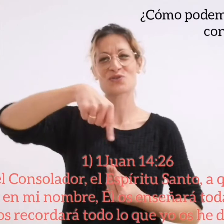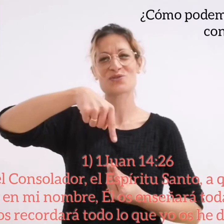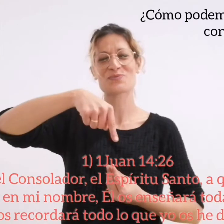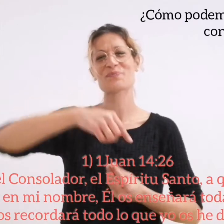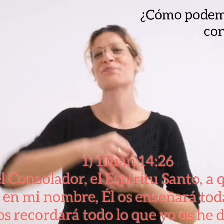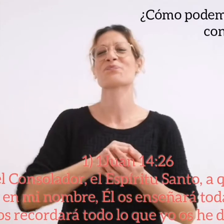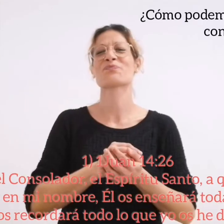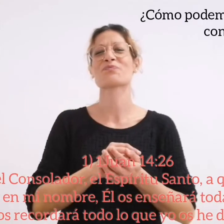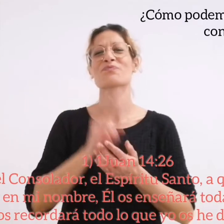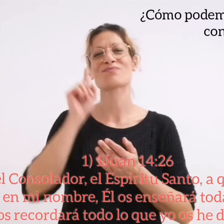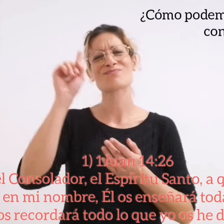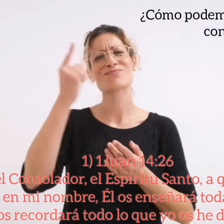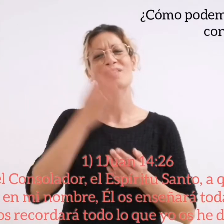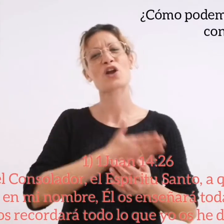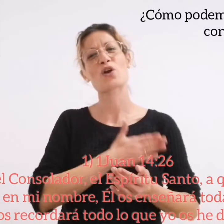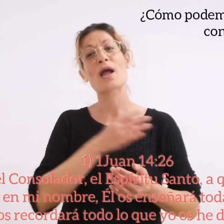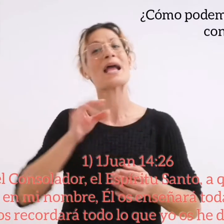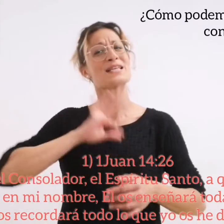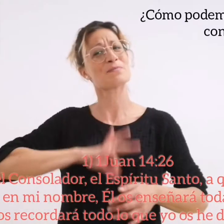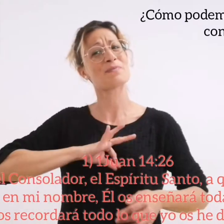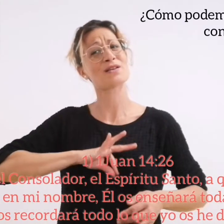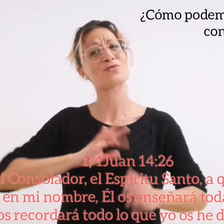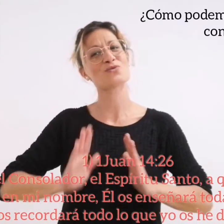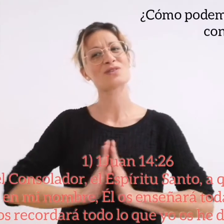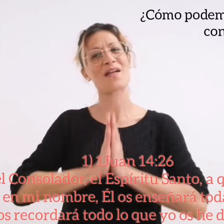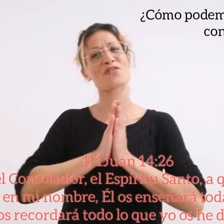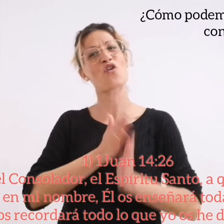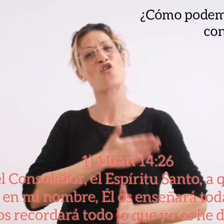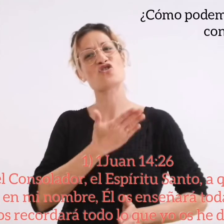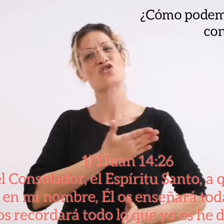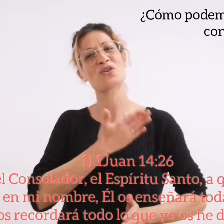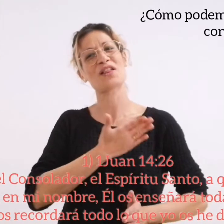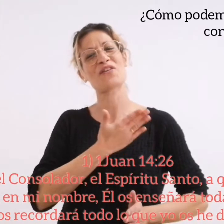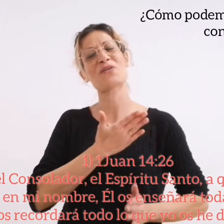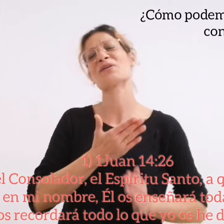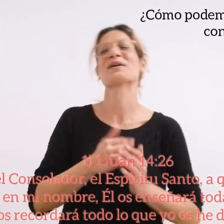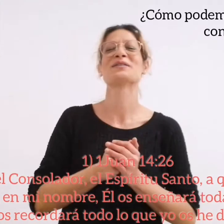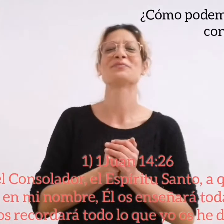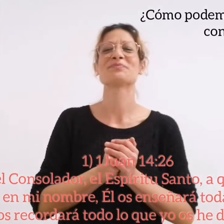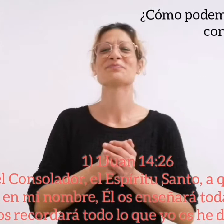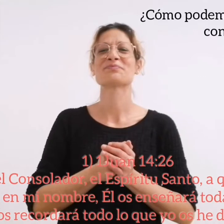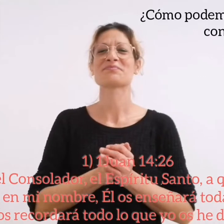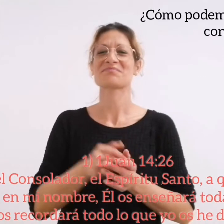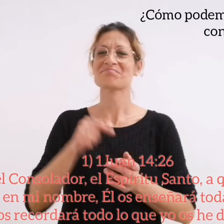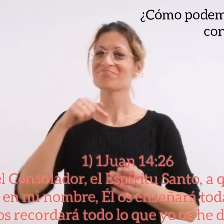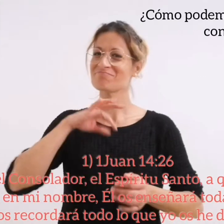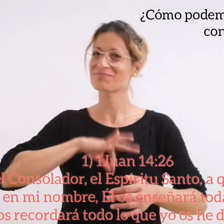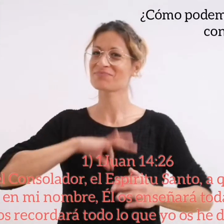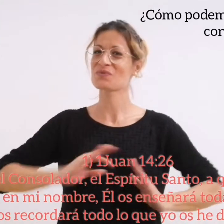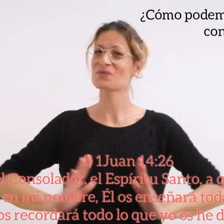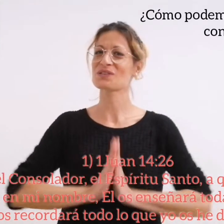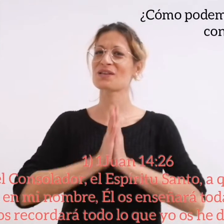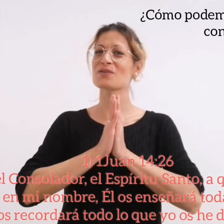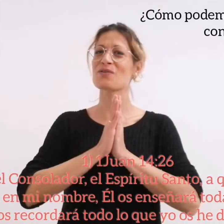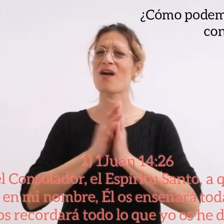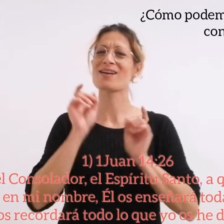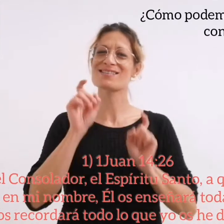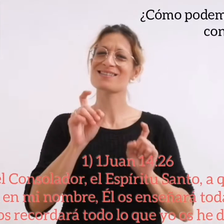Consolador, el Espíritu Santo a quien el Padre enviará en mi nombre, Él os enseñará todas las cosas y os recordará